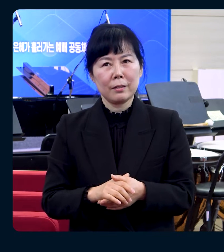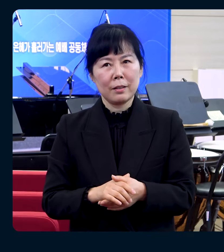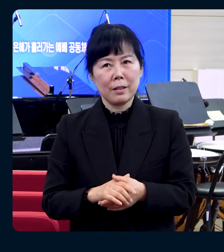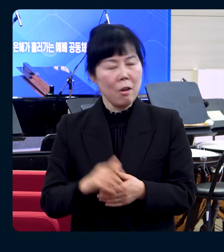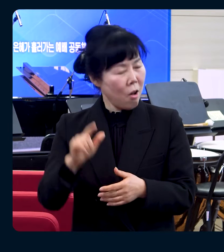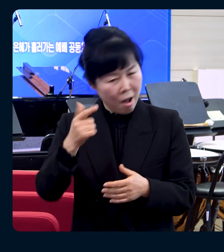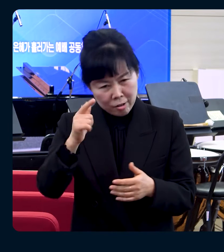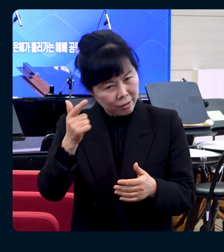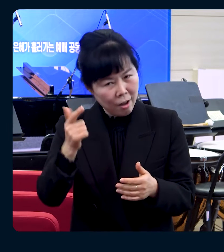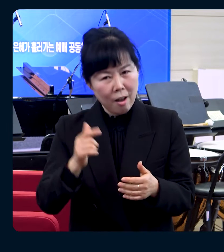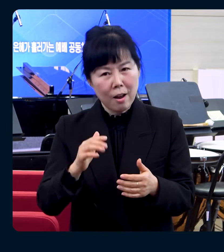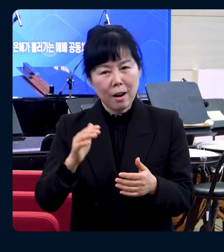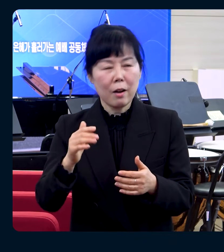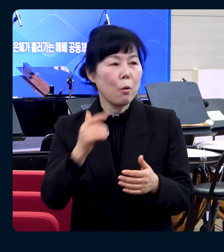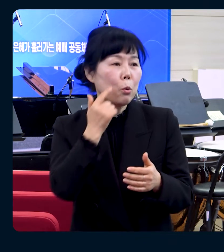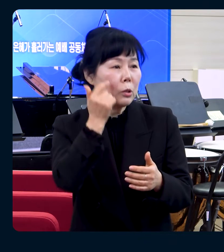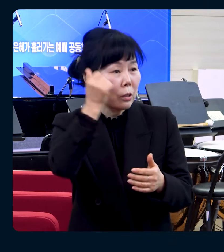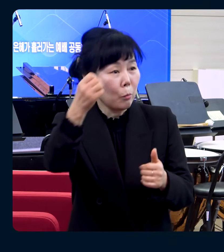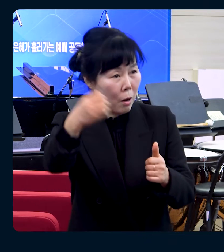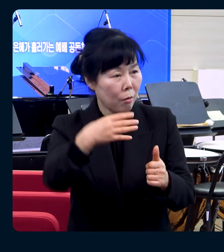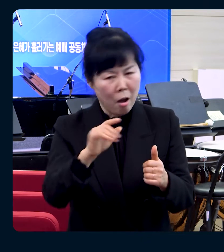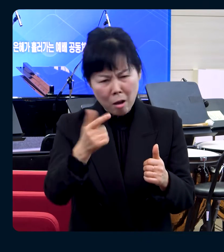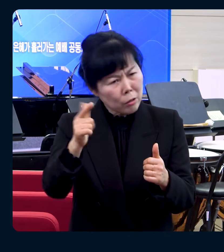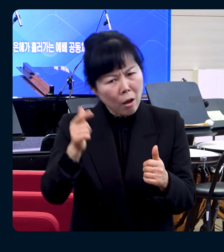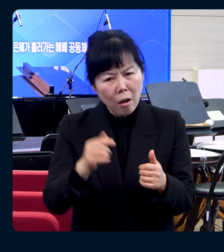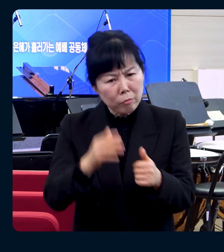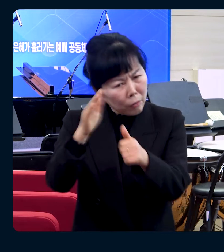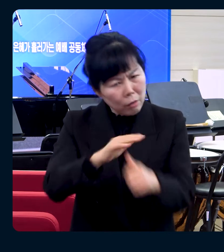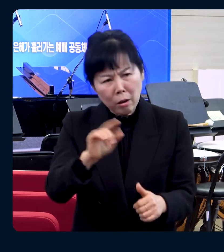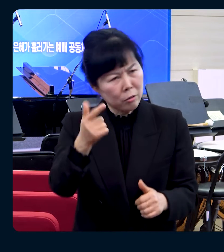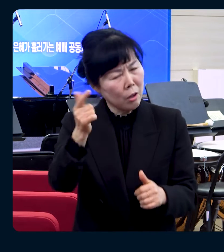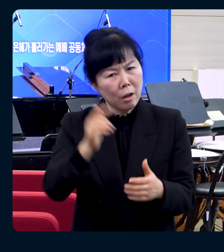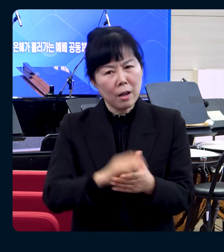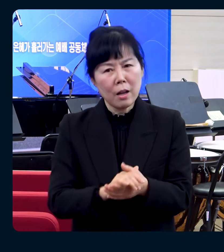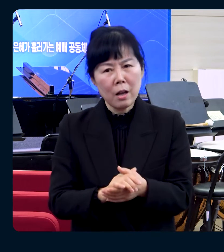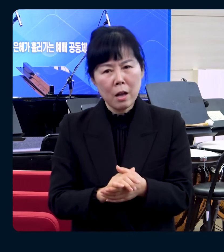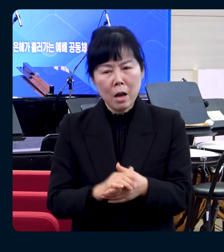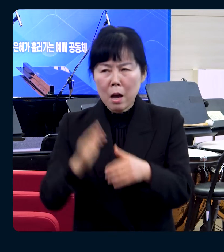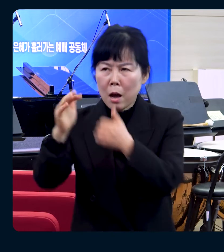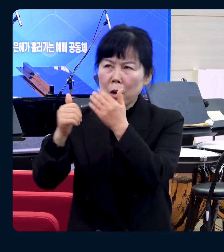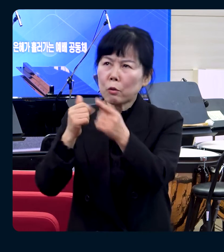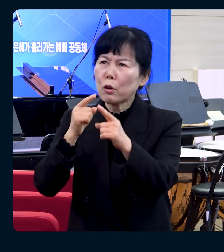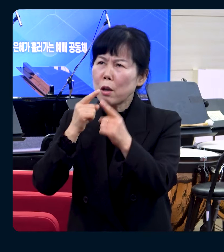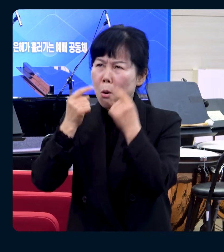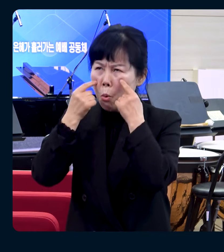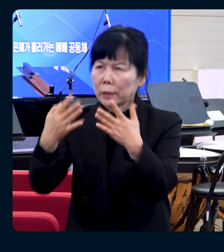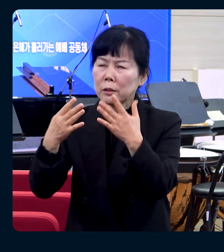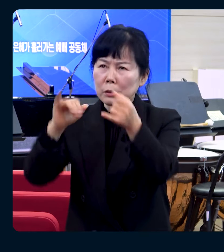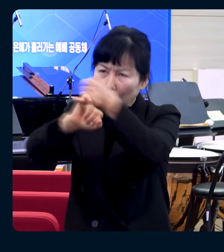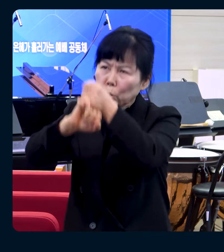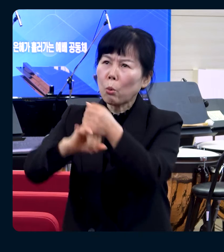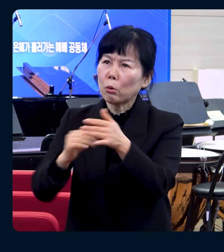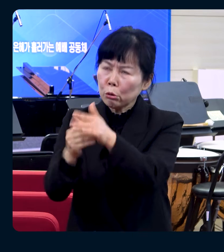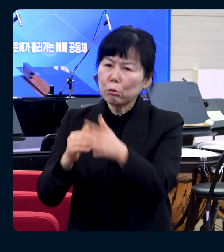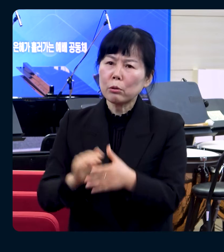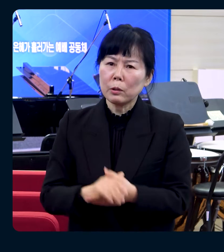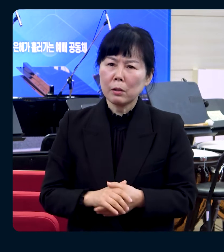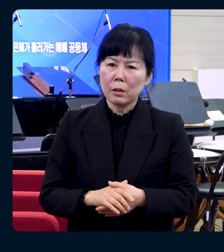정말 그런 표현 쓰기 쉽지 않거든요. 근데 그럴 리가 없는데 그 다음에 한 말씀이 분명히 약속하셨는데